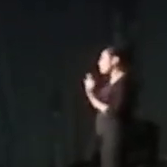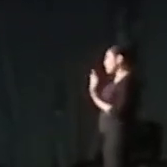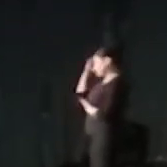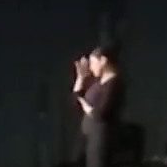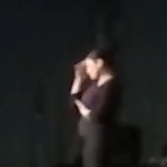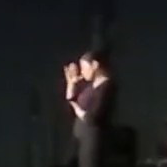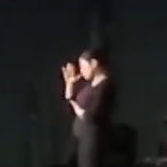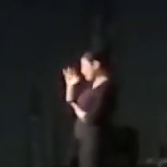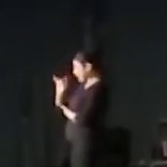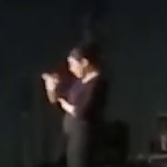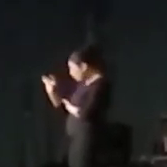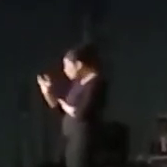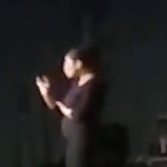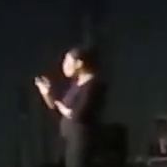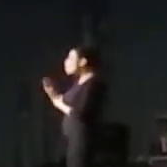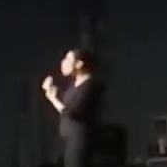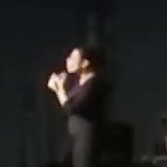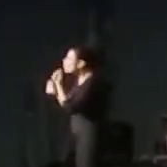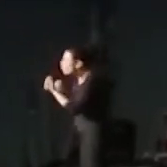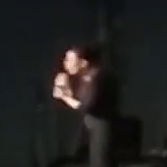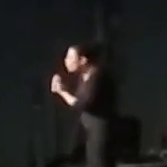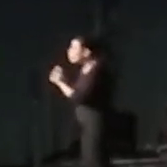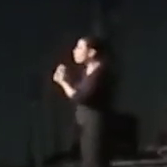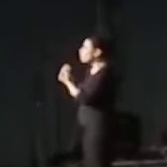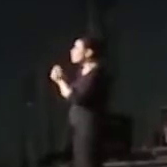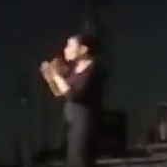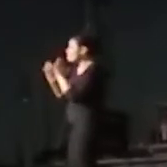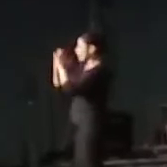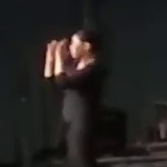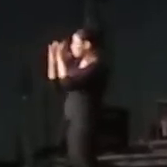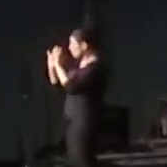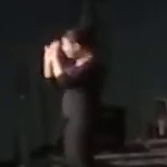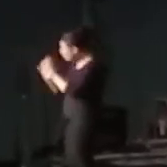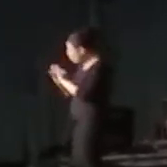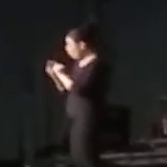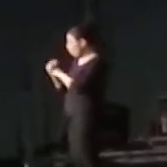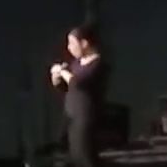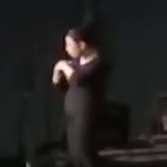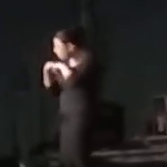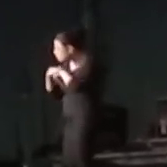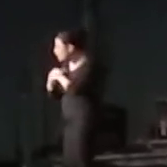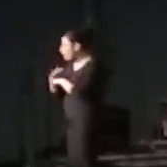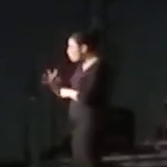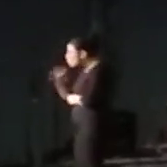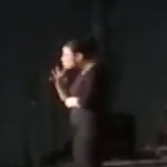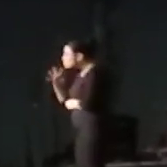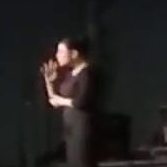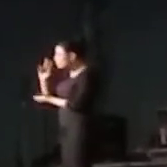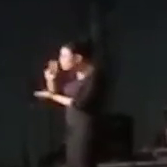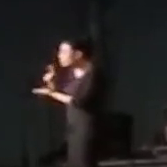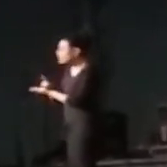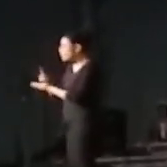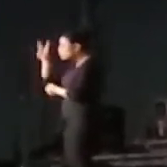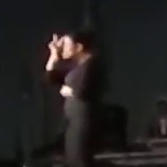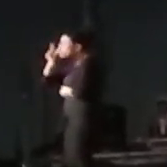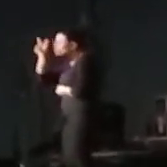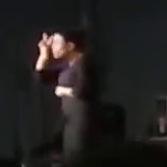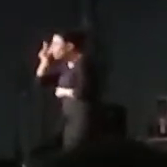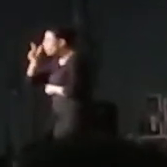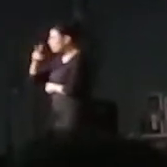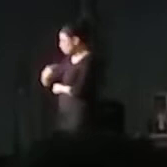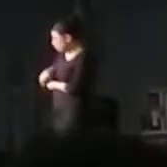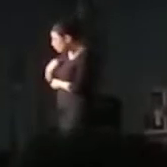muito isso. Como é que é estar frente a frente com eles, conversar, conhecer de fato a história daquela